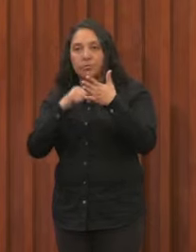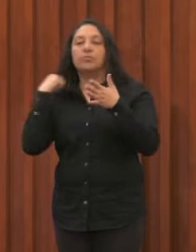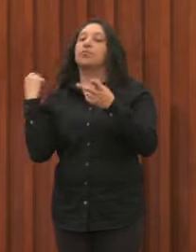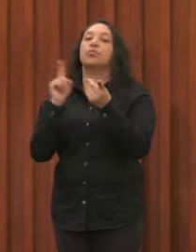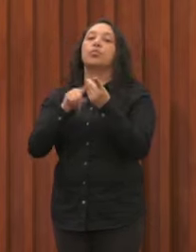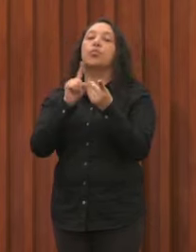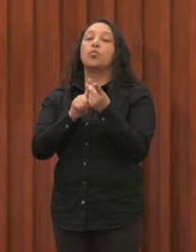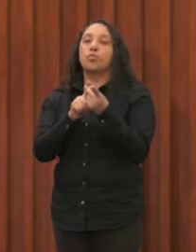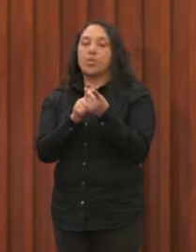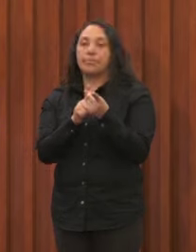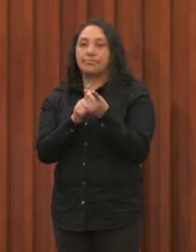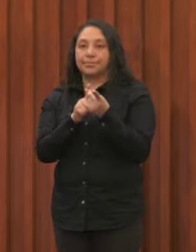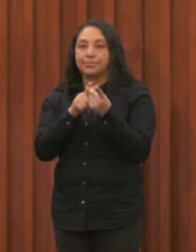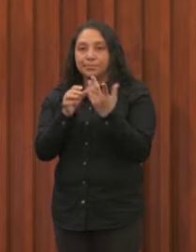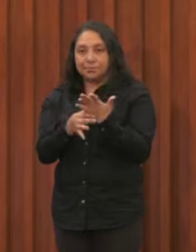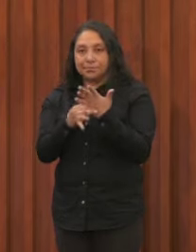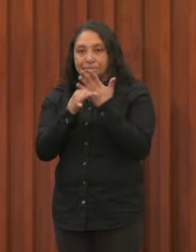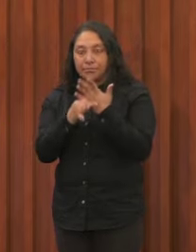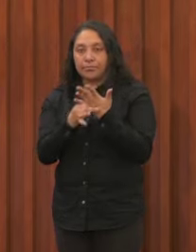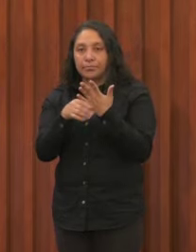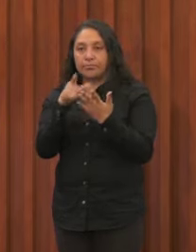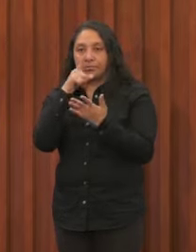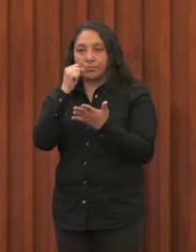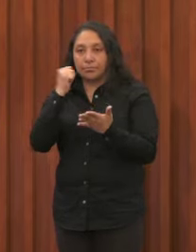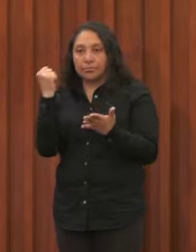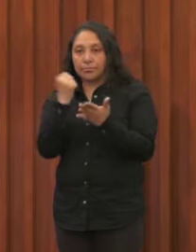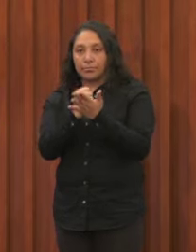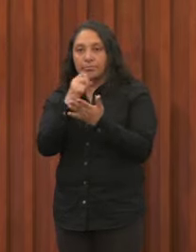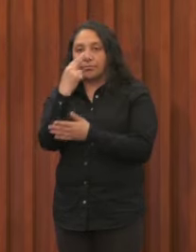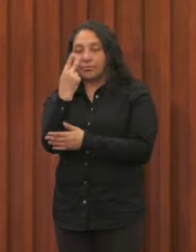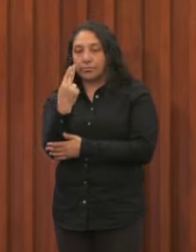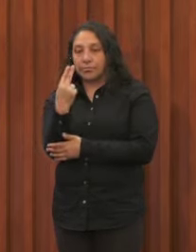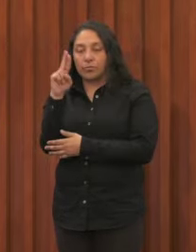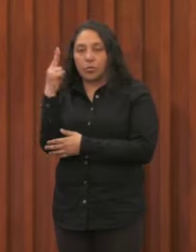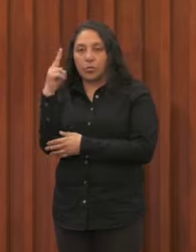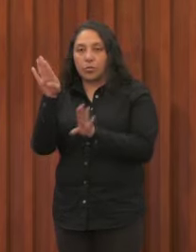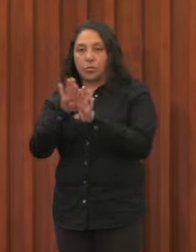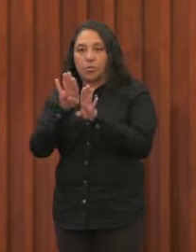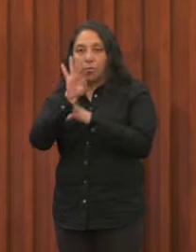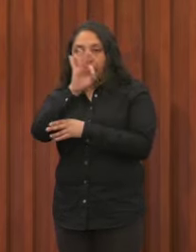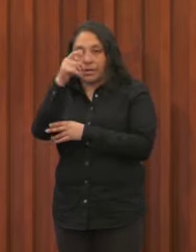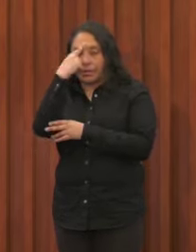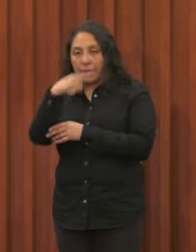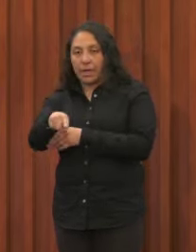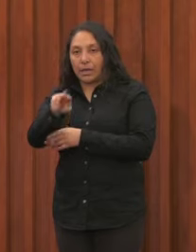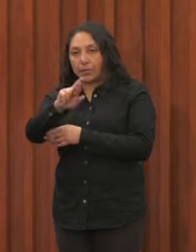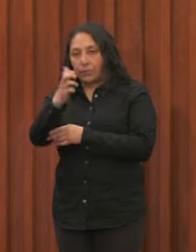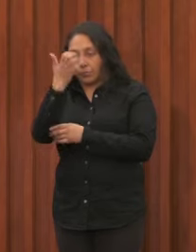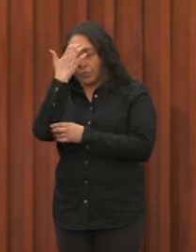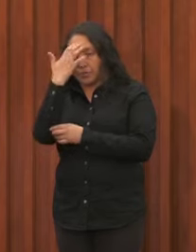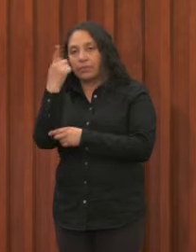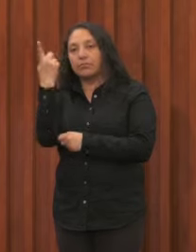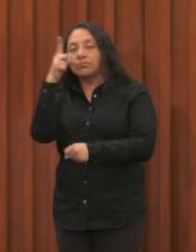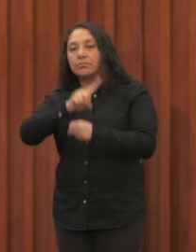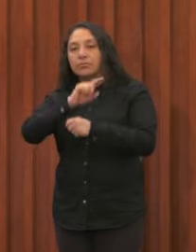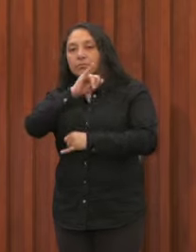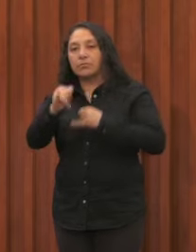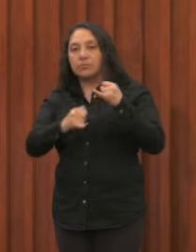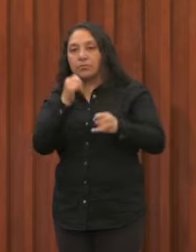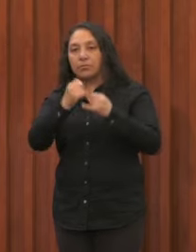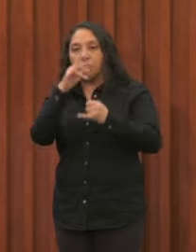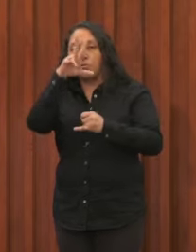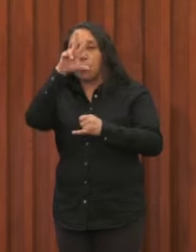donde se propuso la aprobación del 25 de noviembre como fecha para conmemorar el Día Internacional de